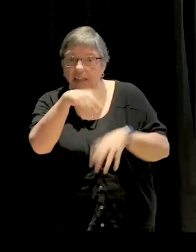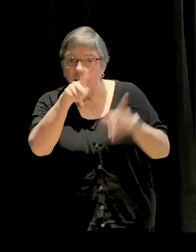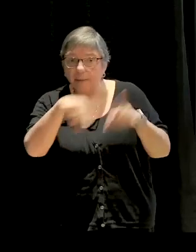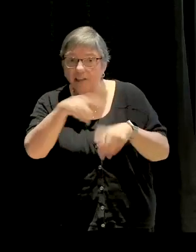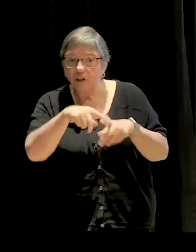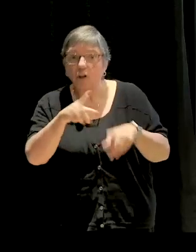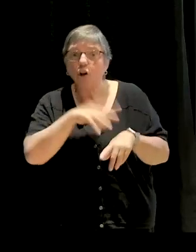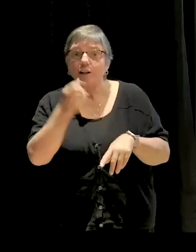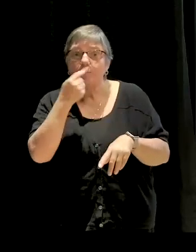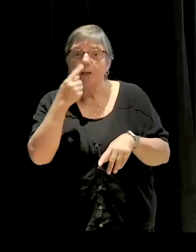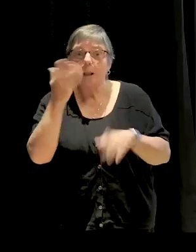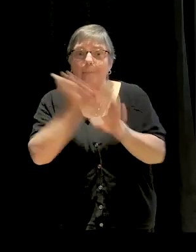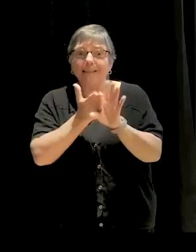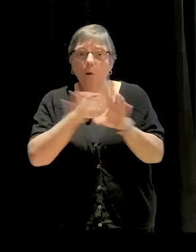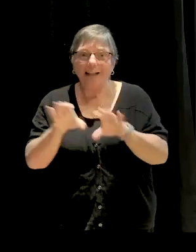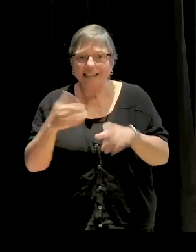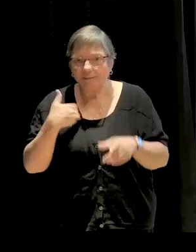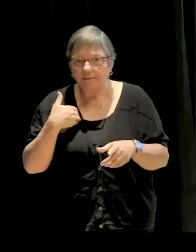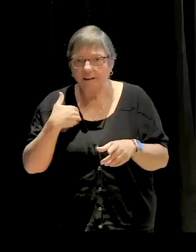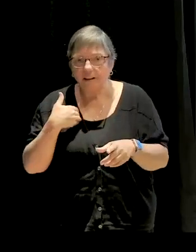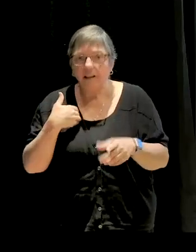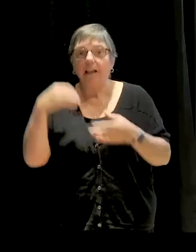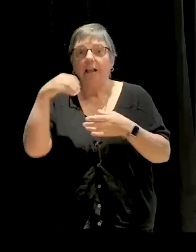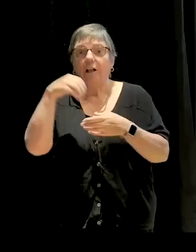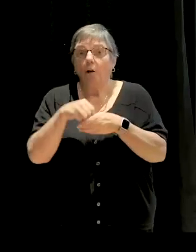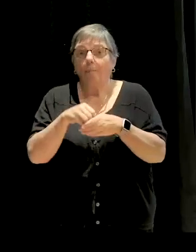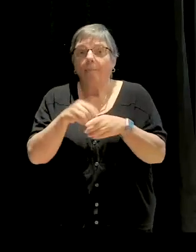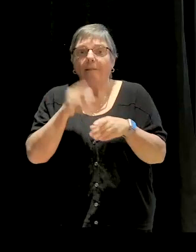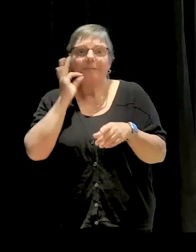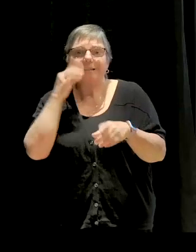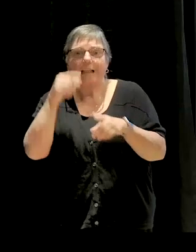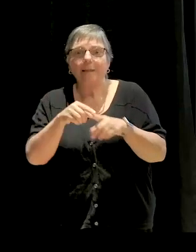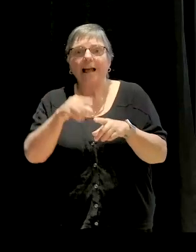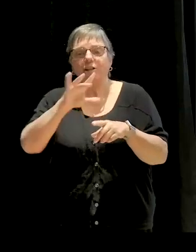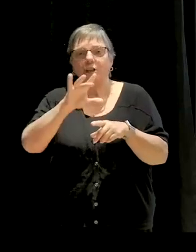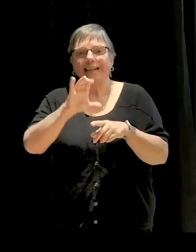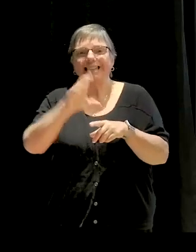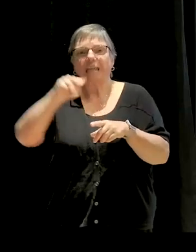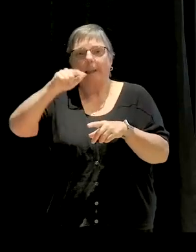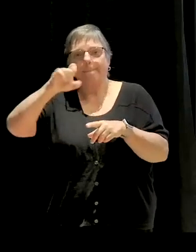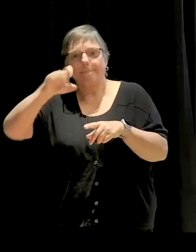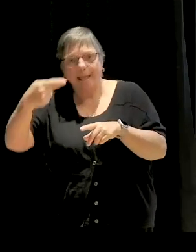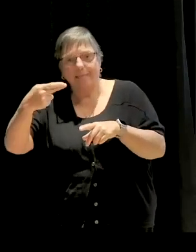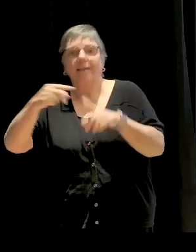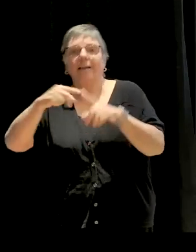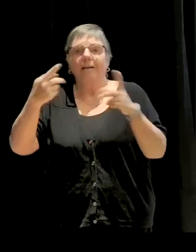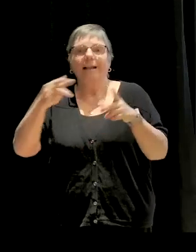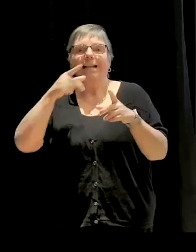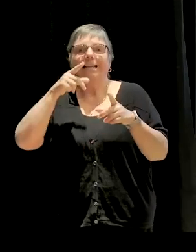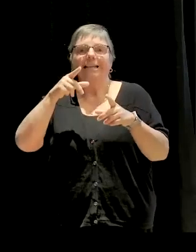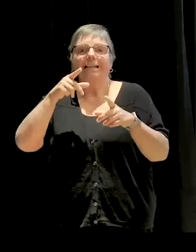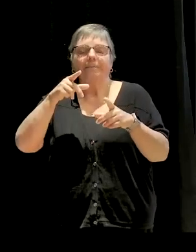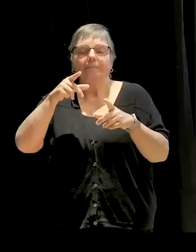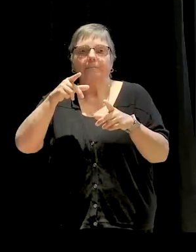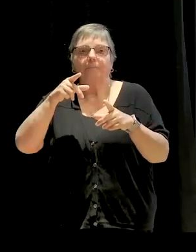consomment des substances psychoactives, particulièrement en fait les personnes qui consomment du cristalmètre, alors que cette substance est bien stigmatisée.